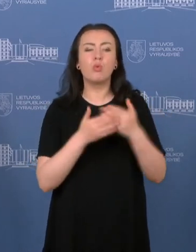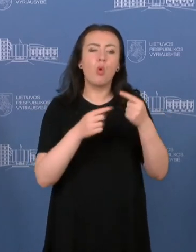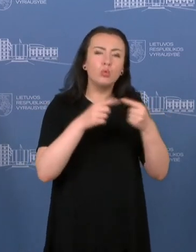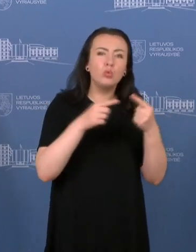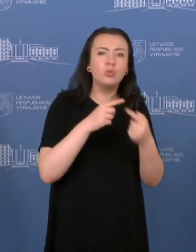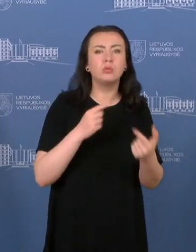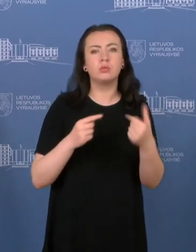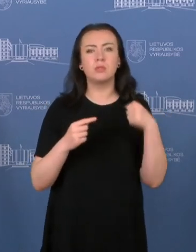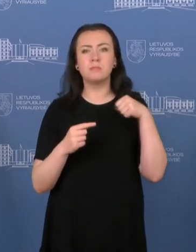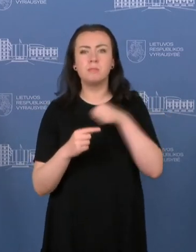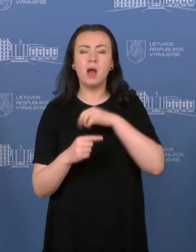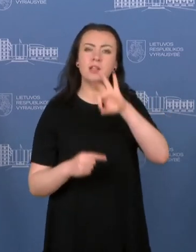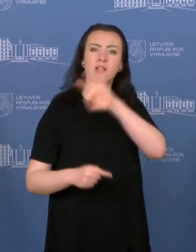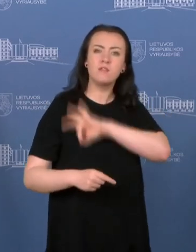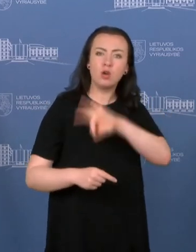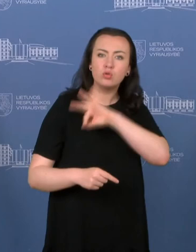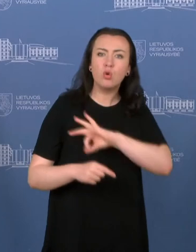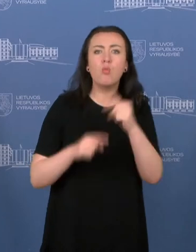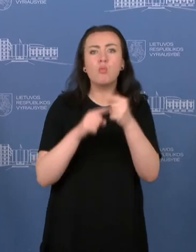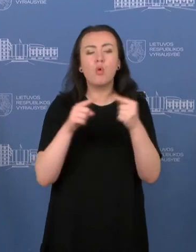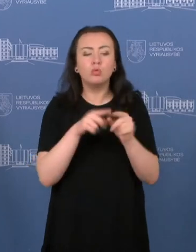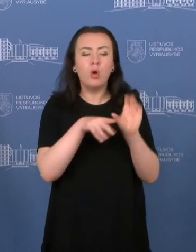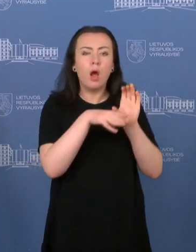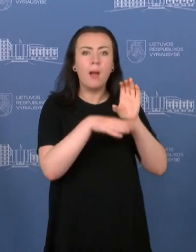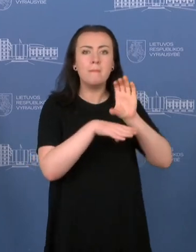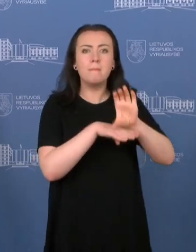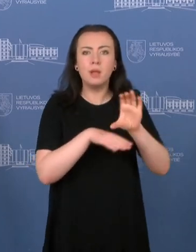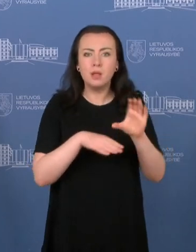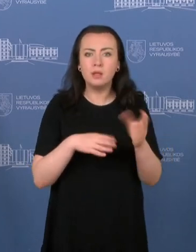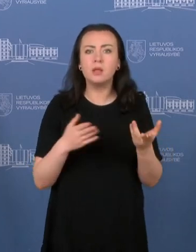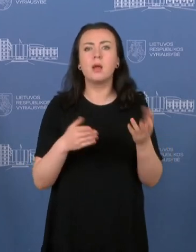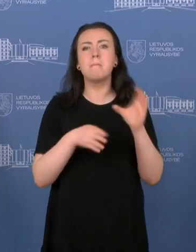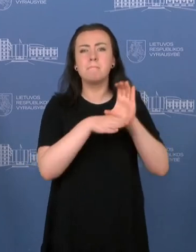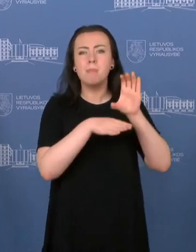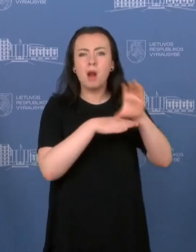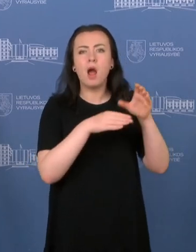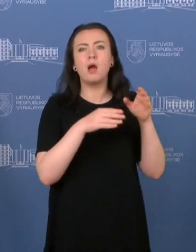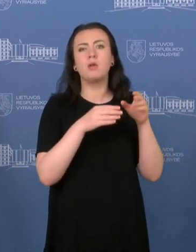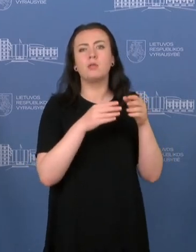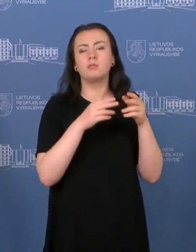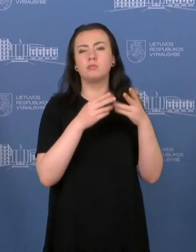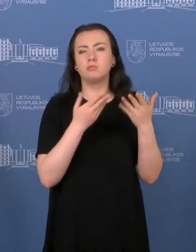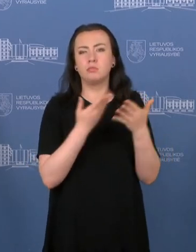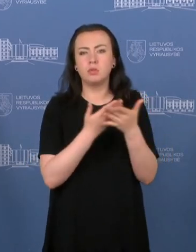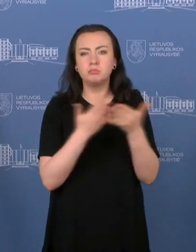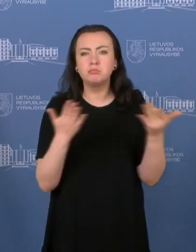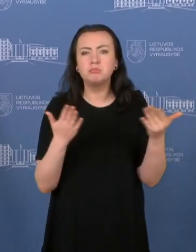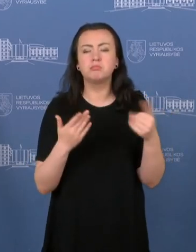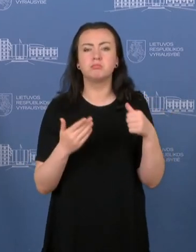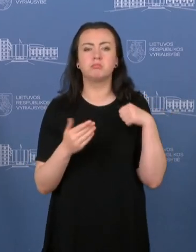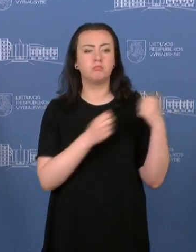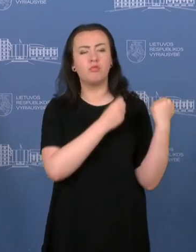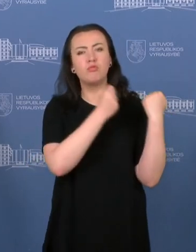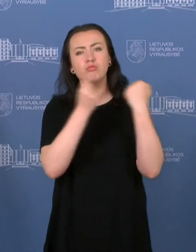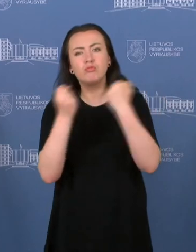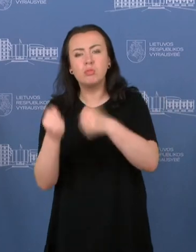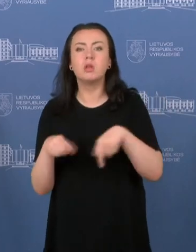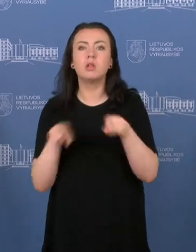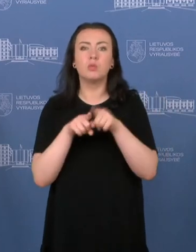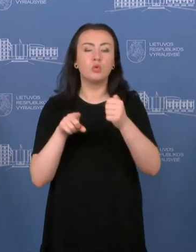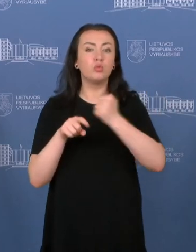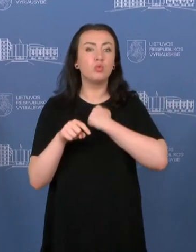mes vartojam. Produkcija yra gaminama pramonėje, produkcija yra transportuojama. Po to mes